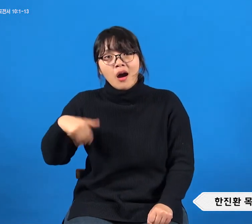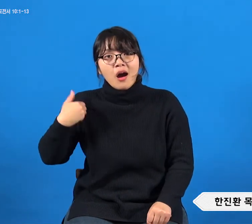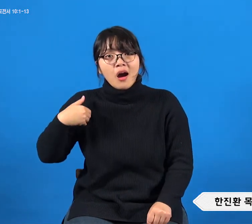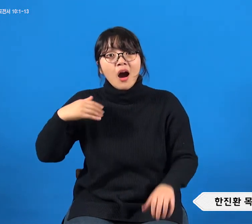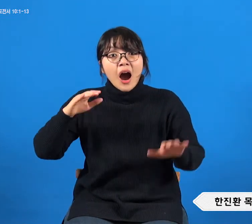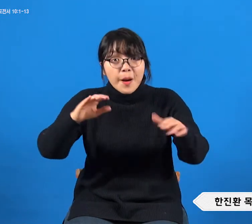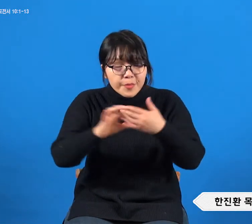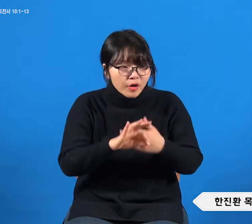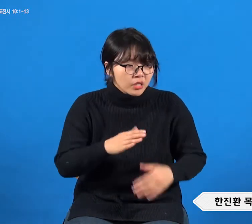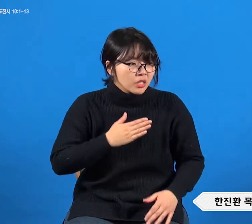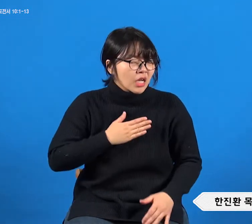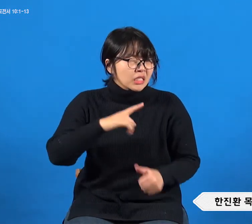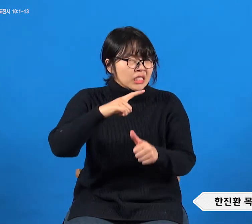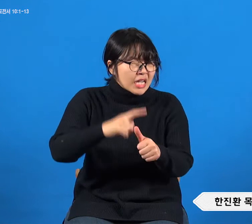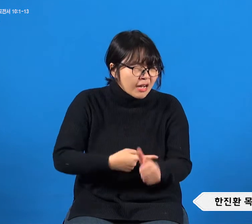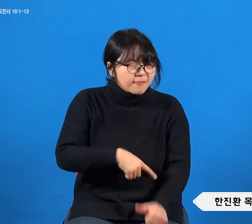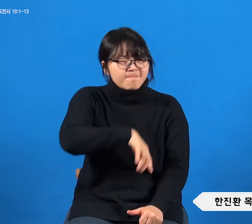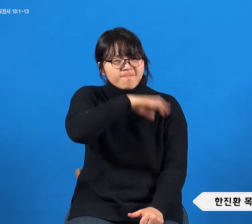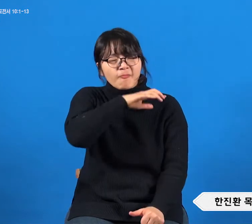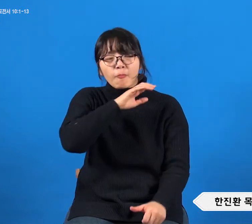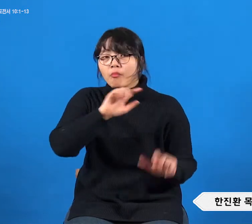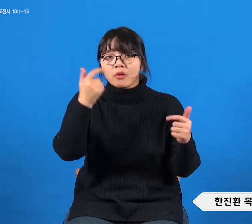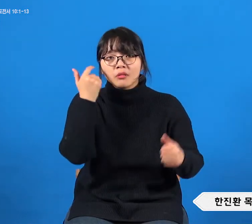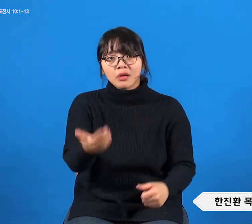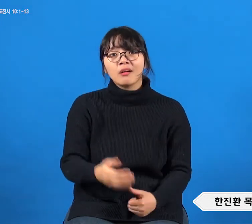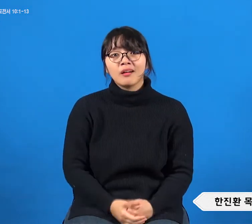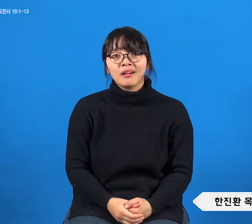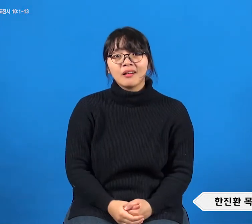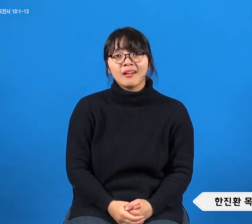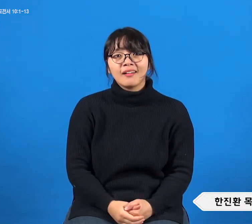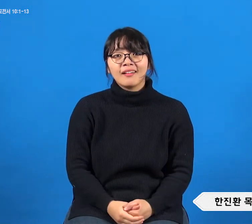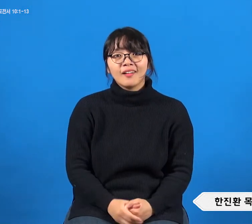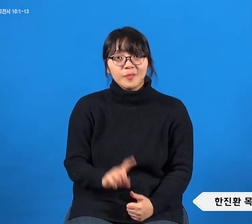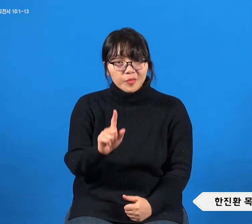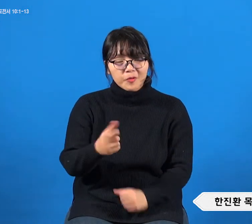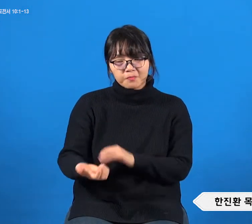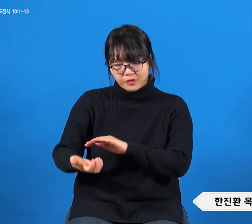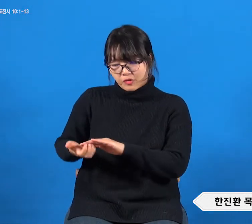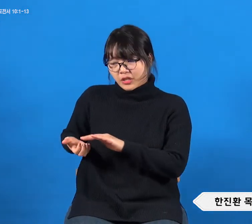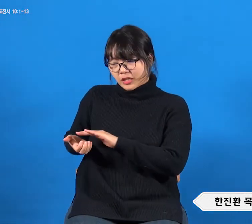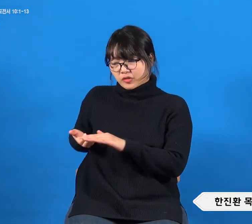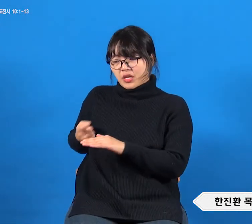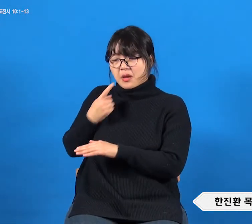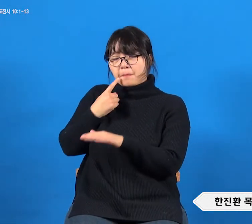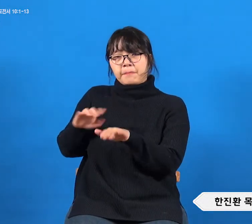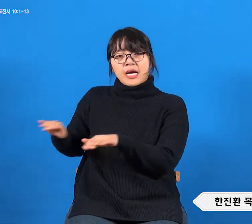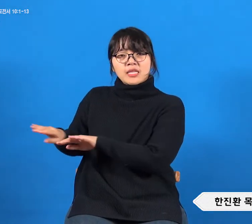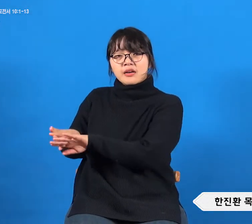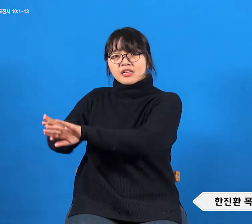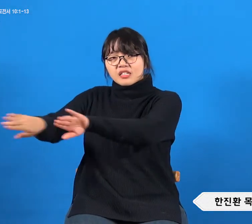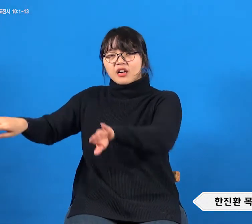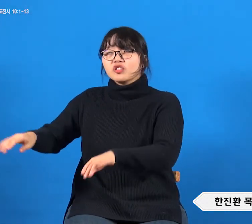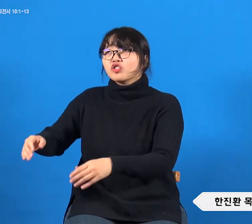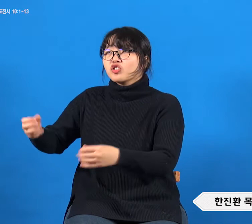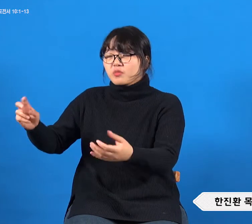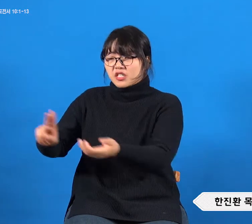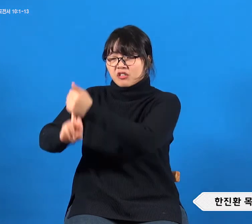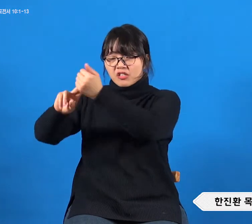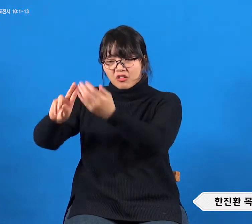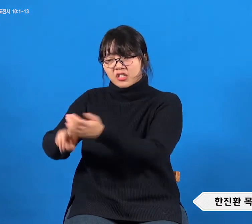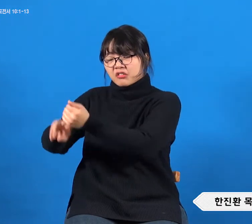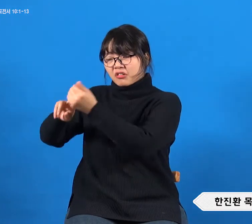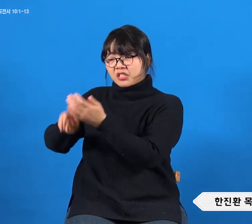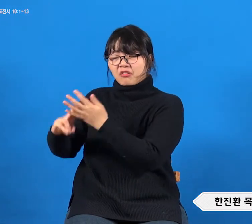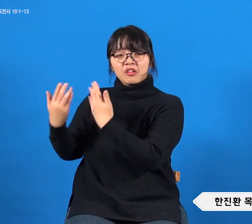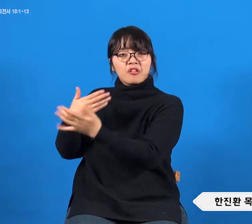나라도 불평이 터져 나오지 않겠습니까? 뭐 방금 홍해가 쪼개지고 10가지 재앙을 보고 한 것은